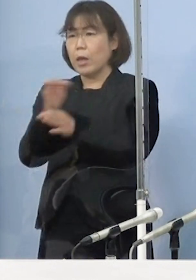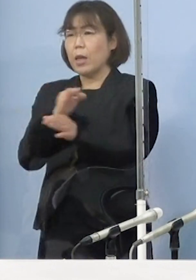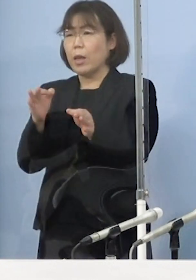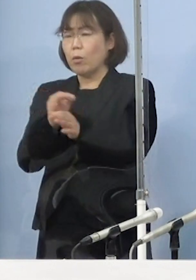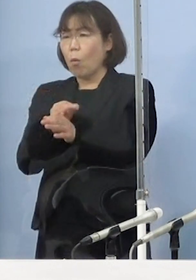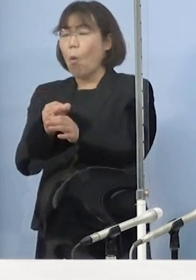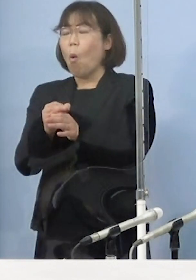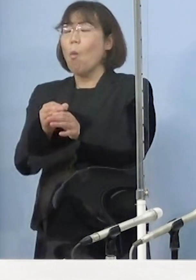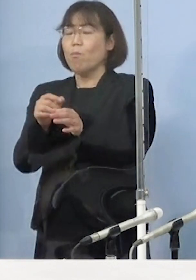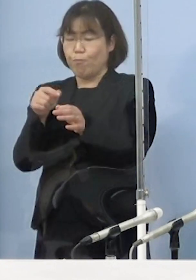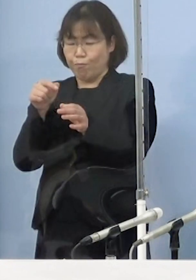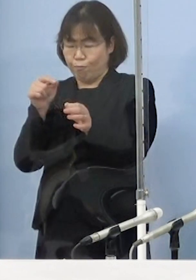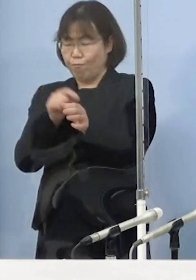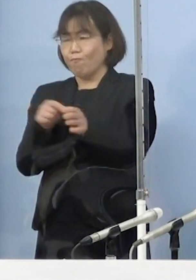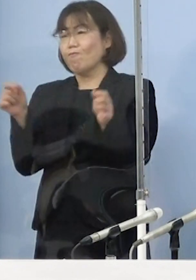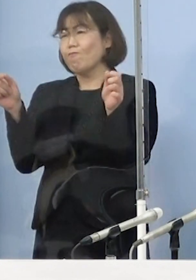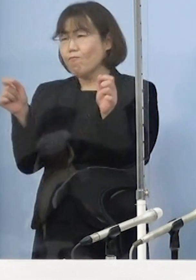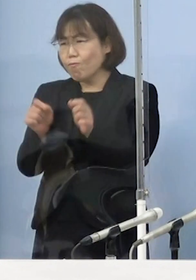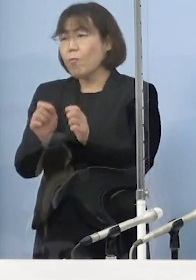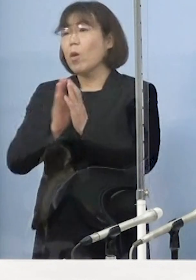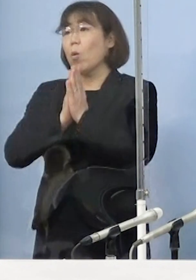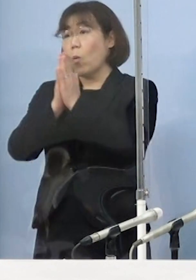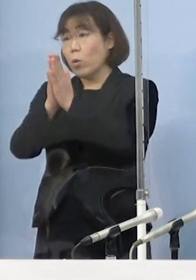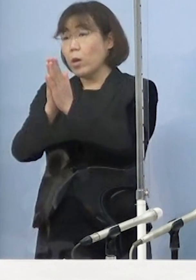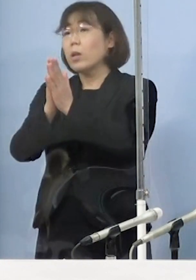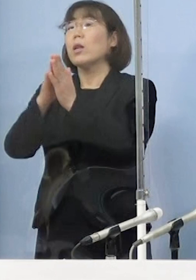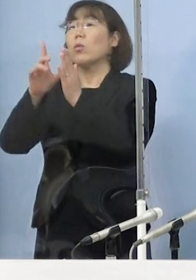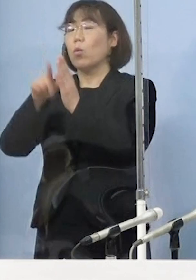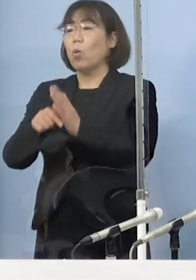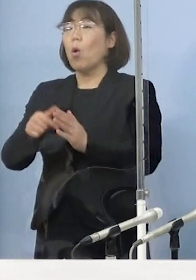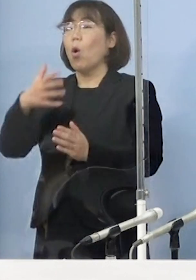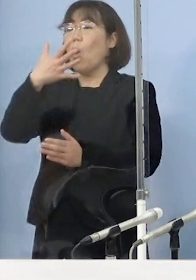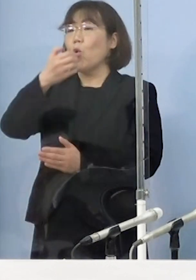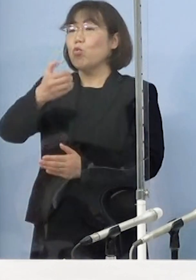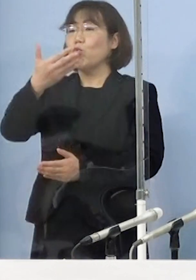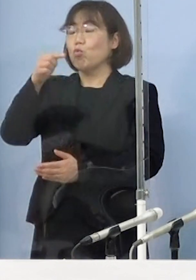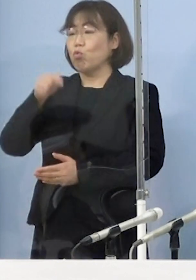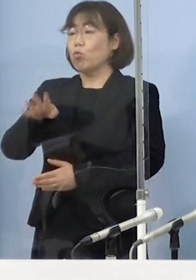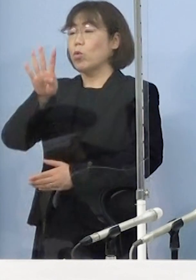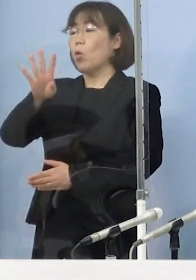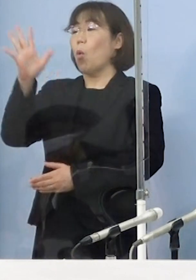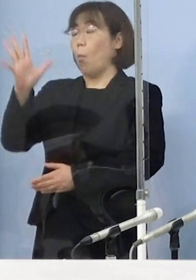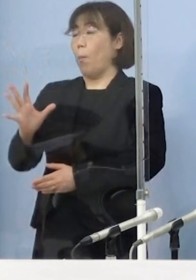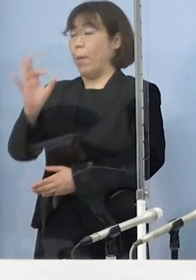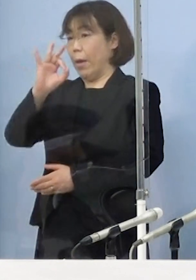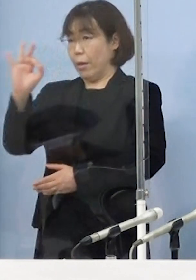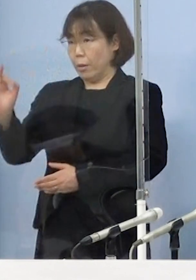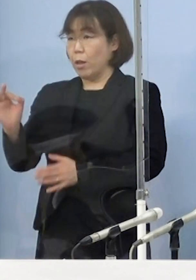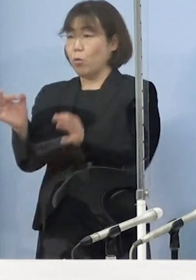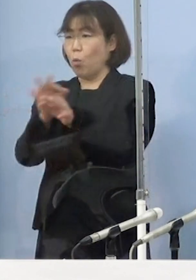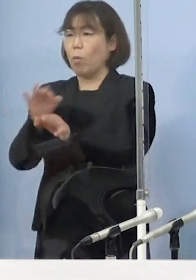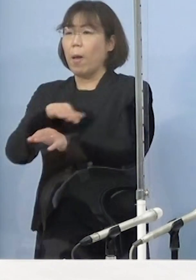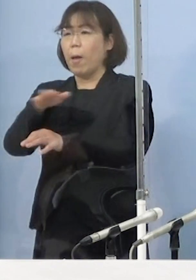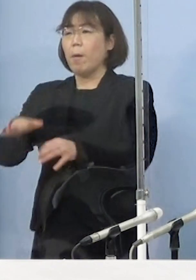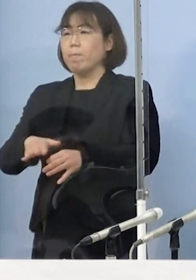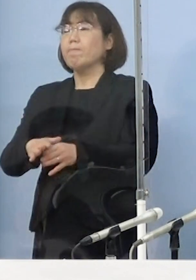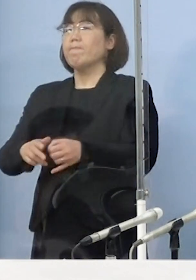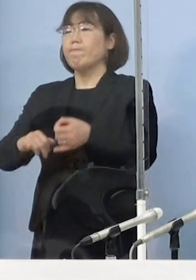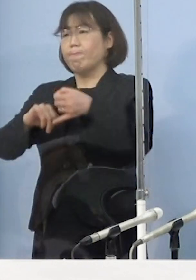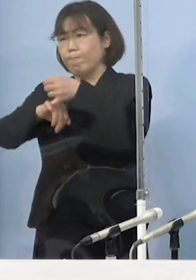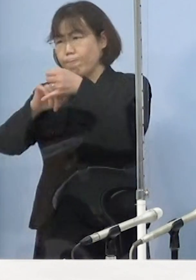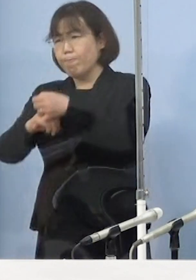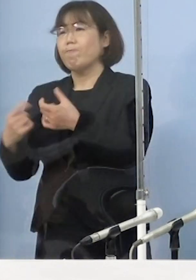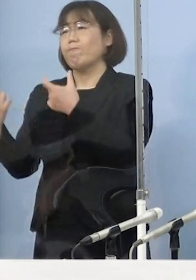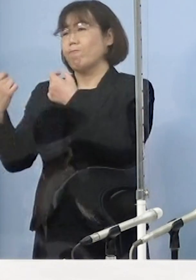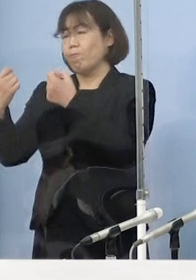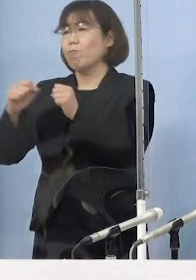いたところ、なんと 99.4% 全県下、お守りをいただいていると、まあ、こうしたご協